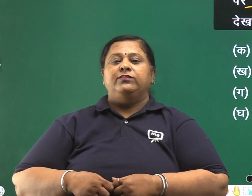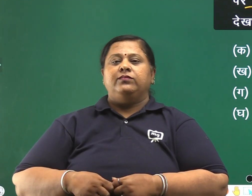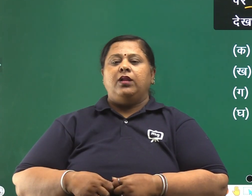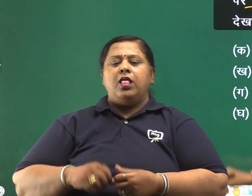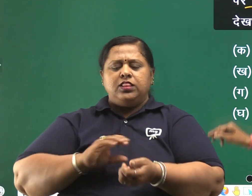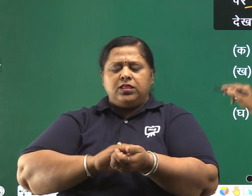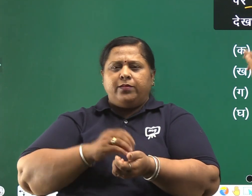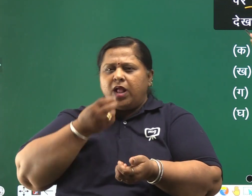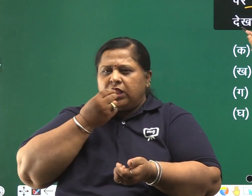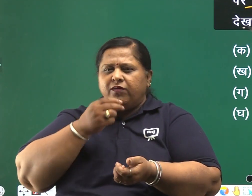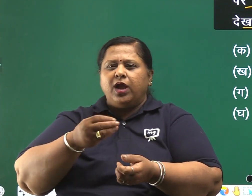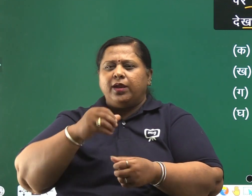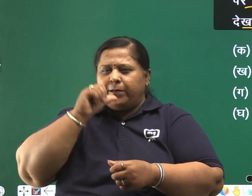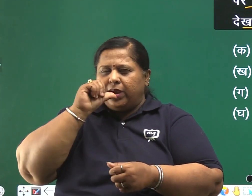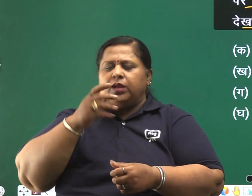देखभाल